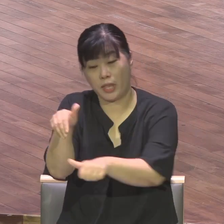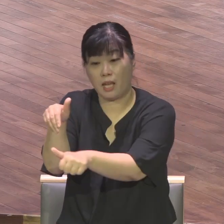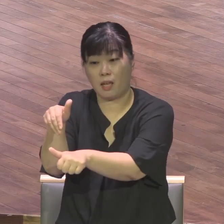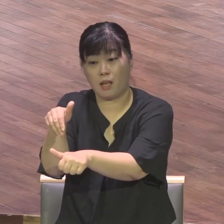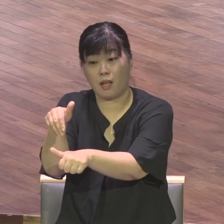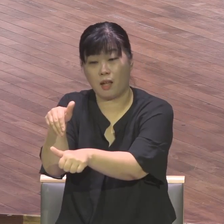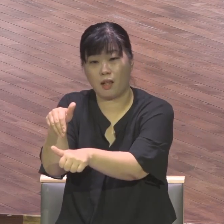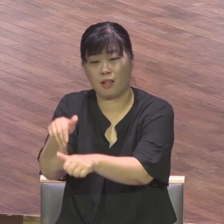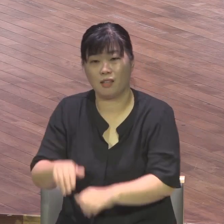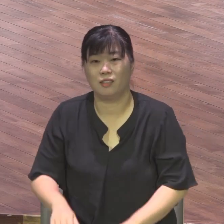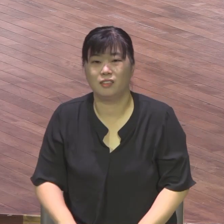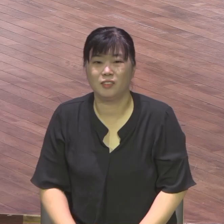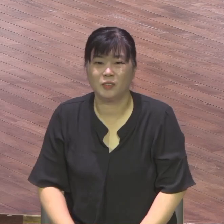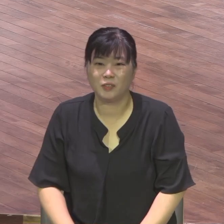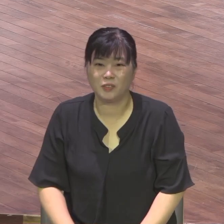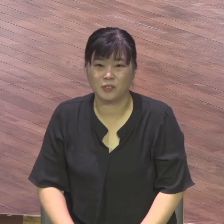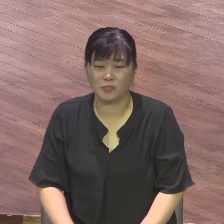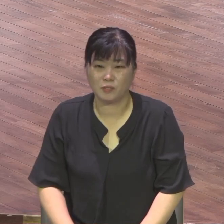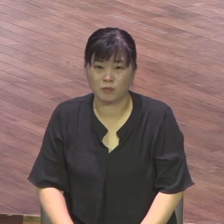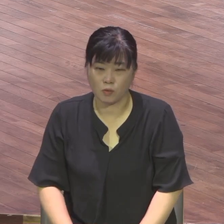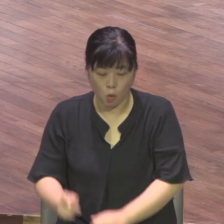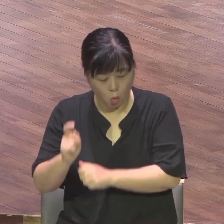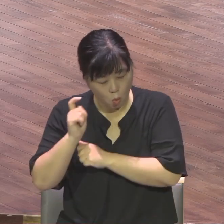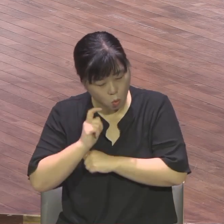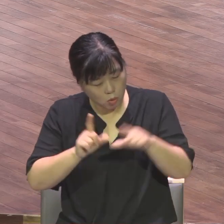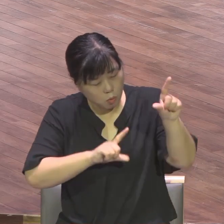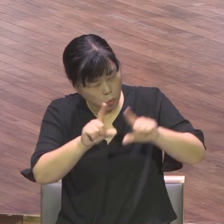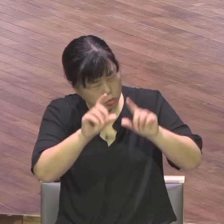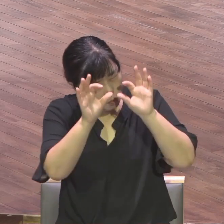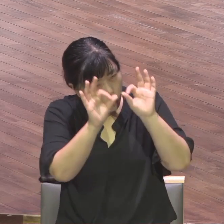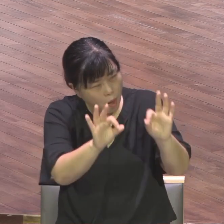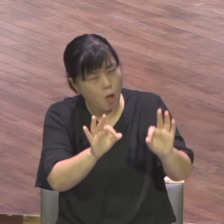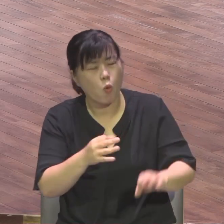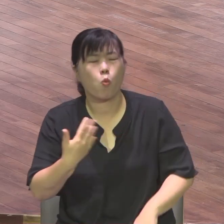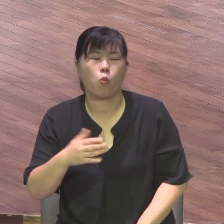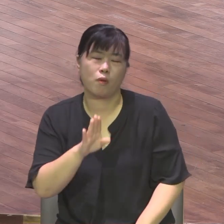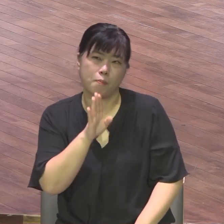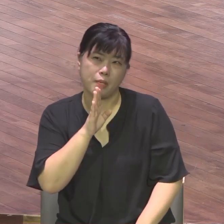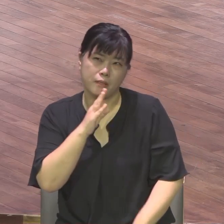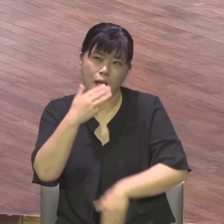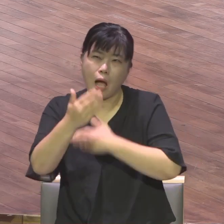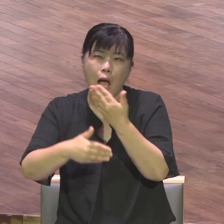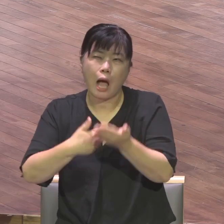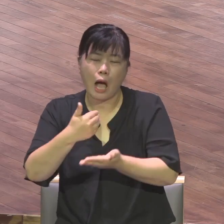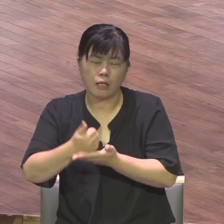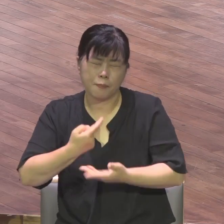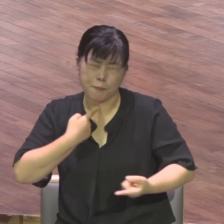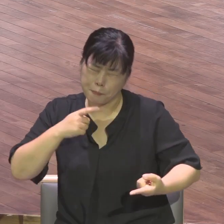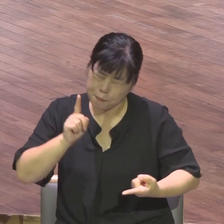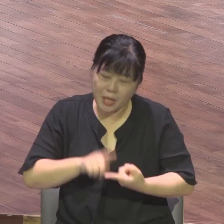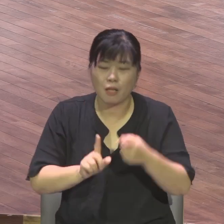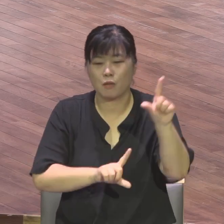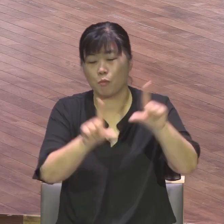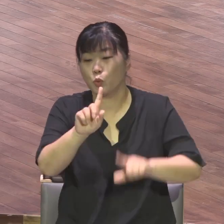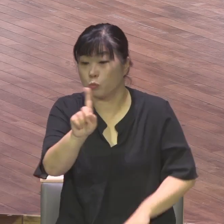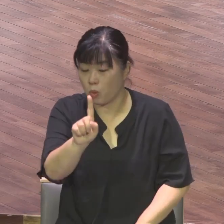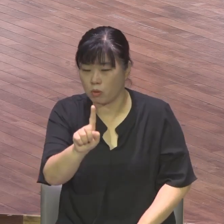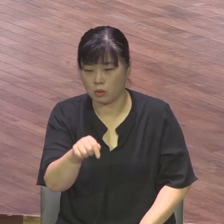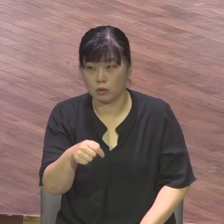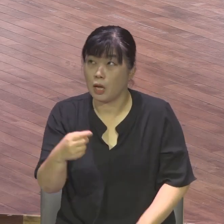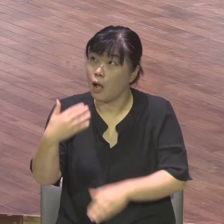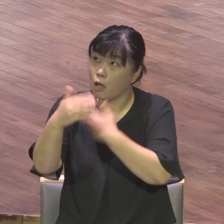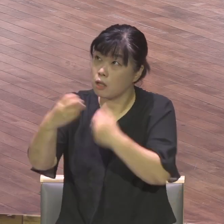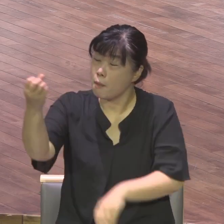모습의 특징이 뭐냐? 즉시로예요. 즉시로. 즉시로가 안 되는 사람 쓰임 못 받아요. 이렇게 즉시로